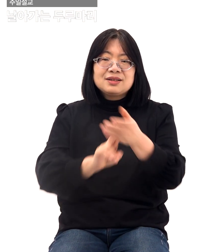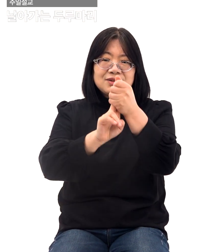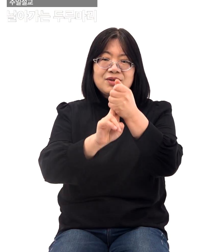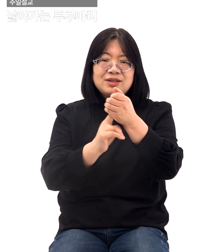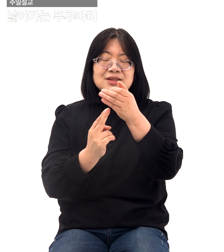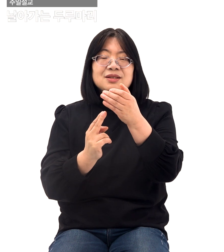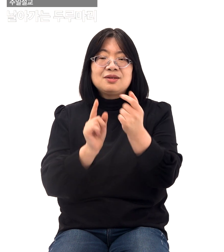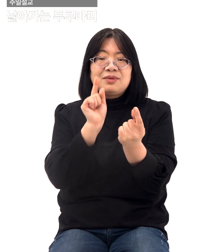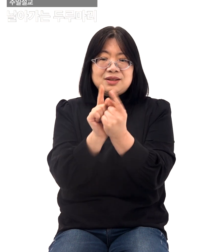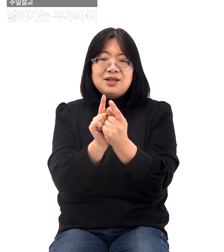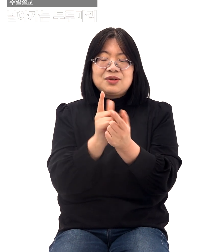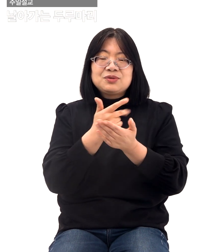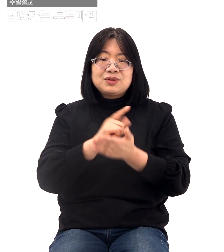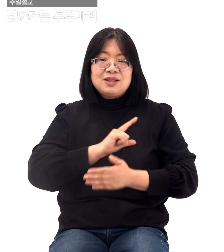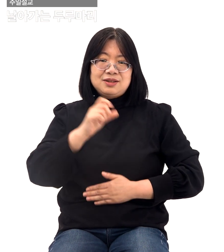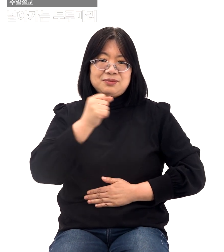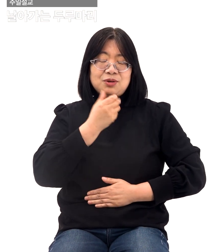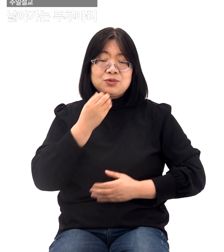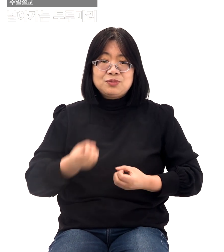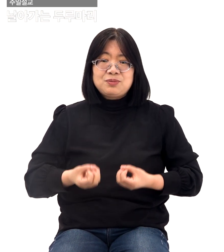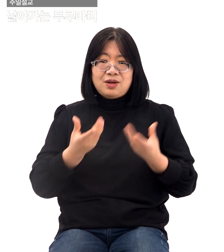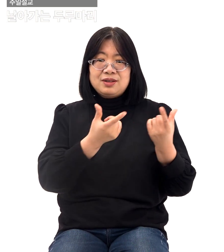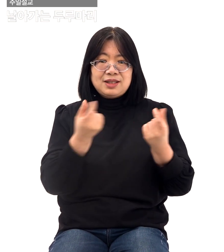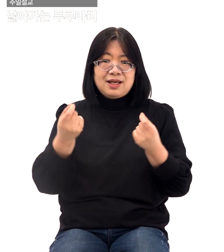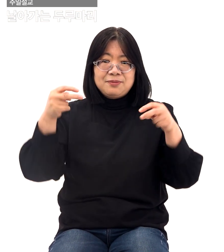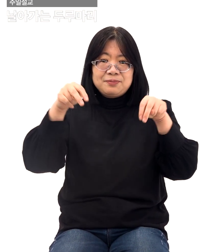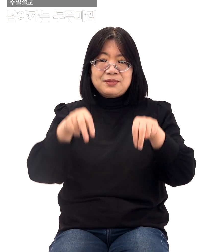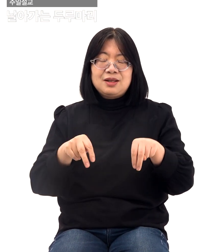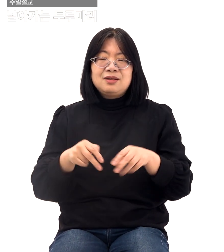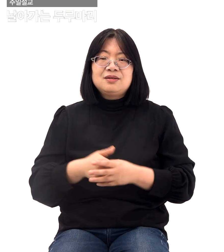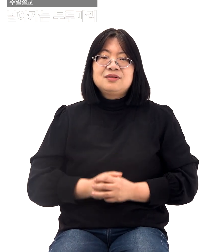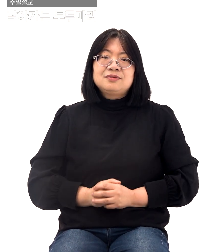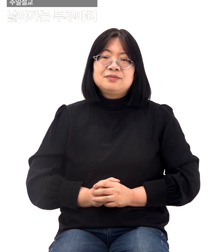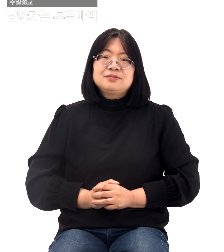이름으로 축복합니다. 다 일어나십시다.